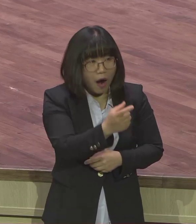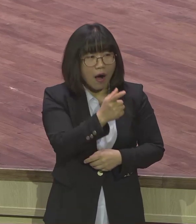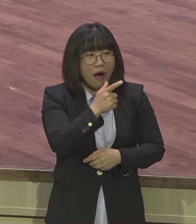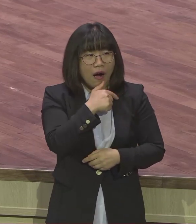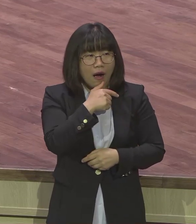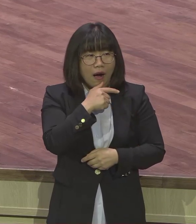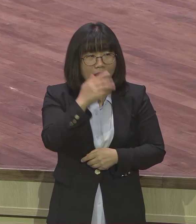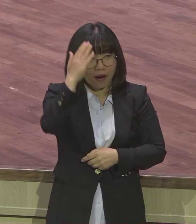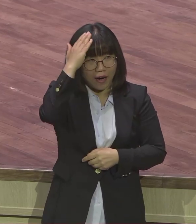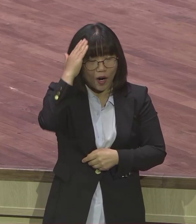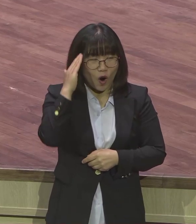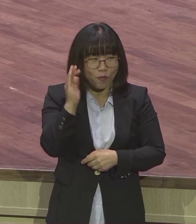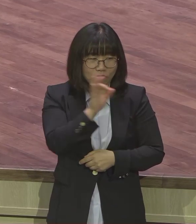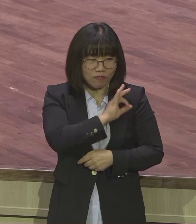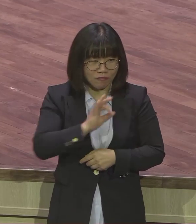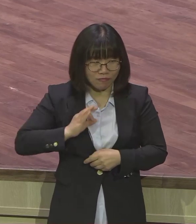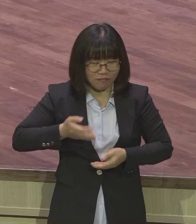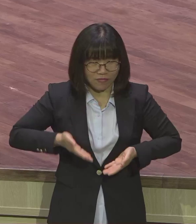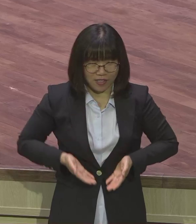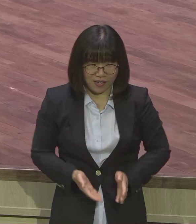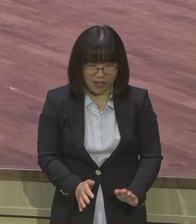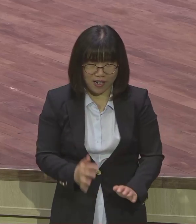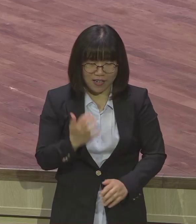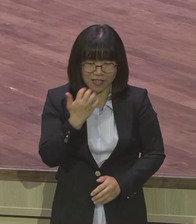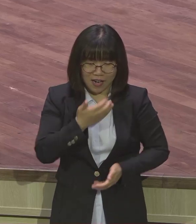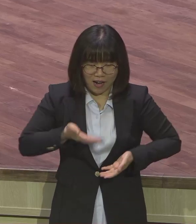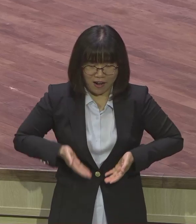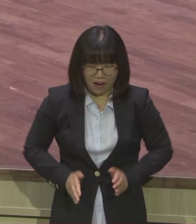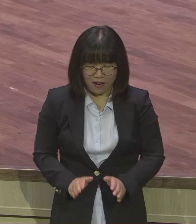얼룩지는 짐승이 되는